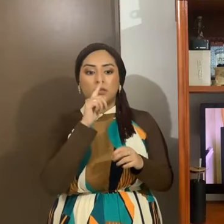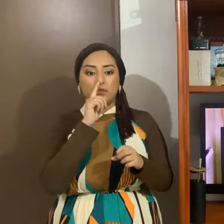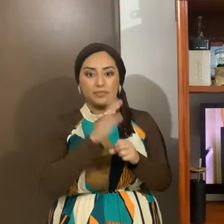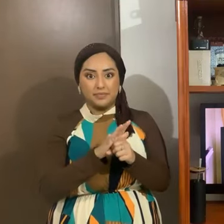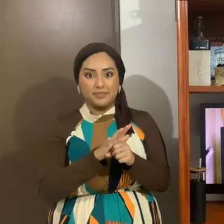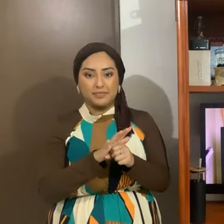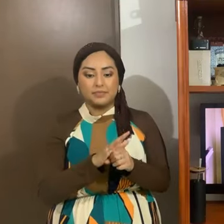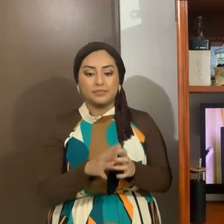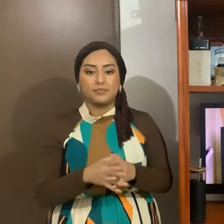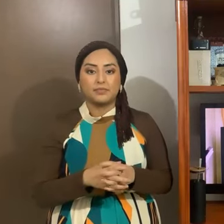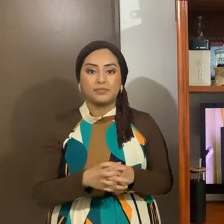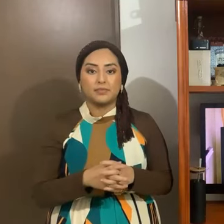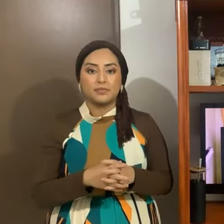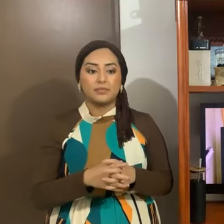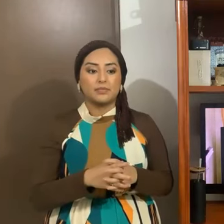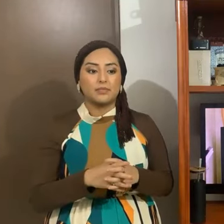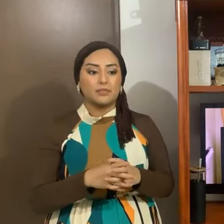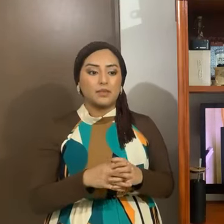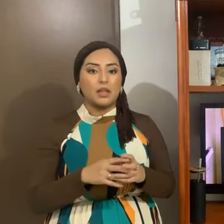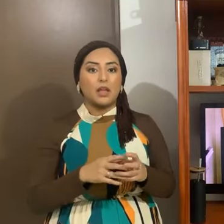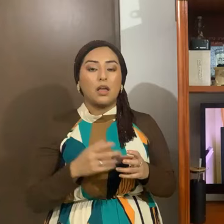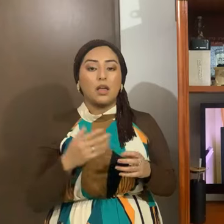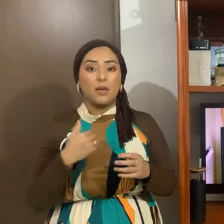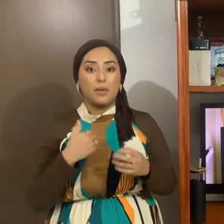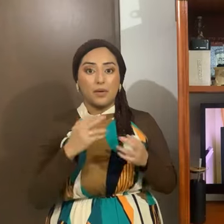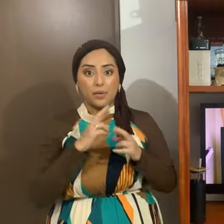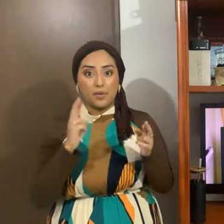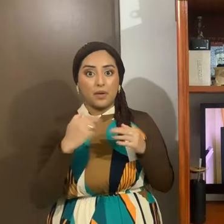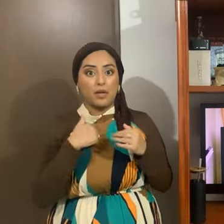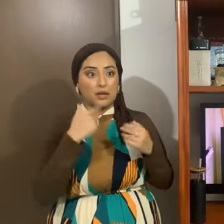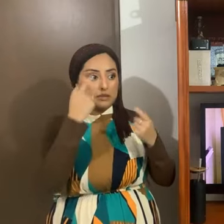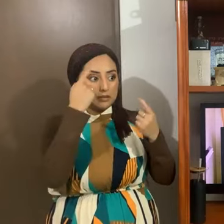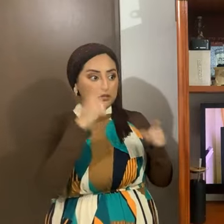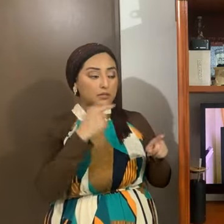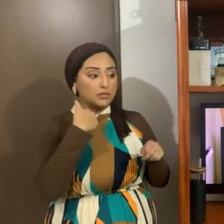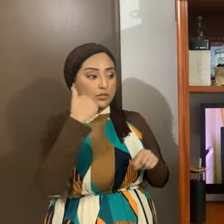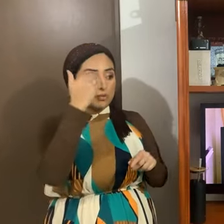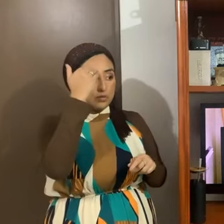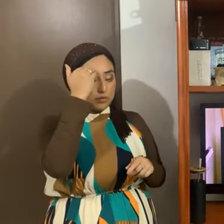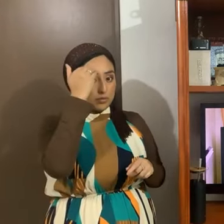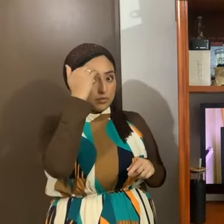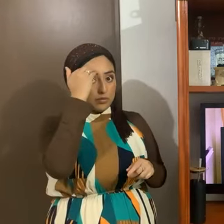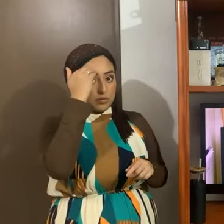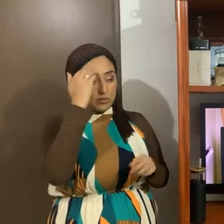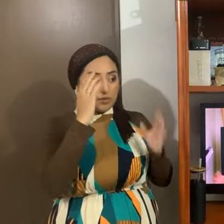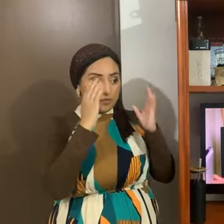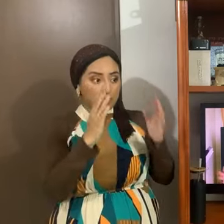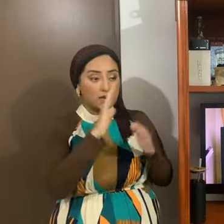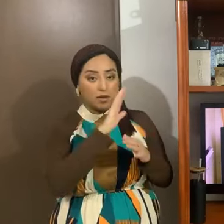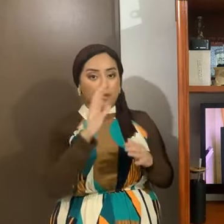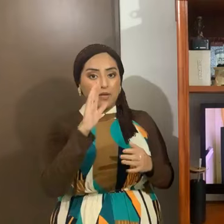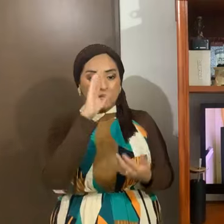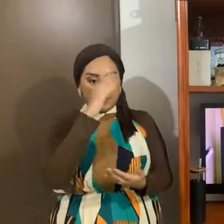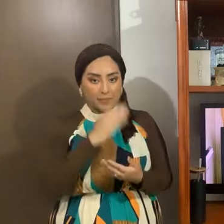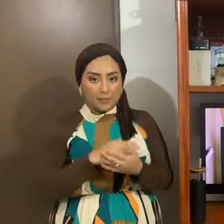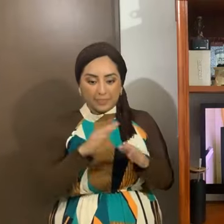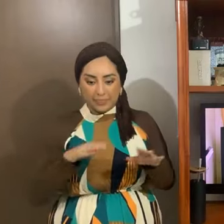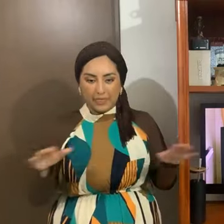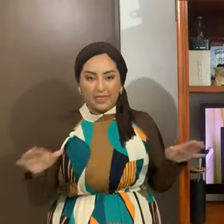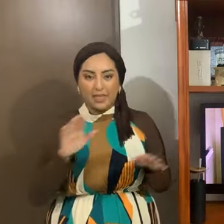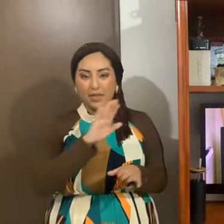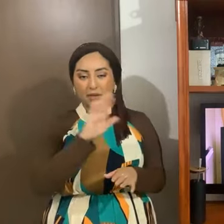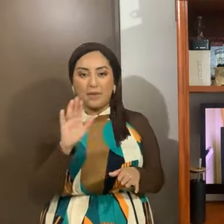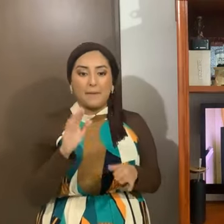es un decir, en ese momento. Ya tenemos ese compromiso, ya sabemos, atiende a tus hijos, atiende todo lo que